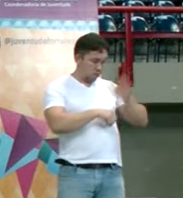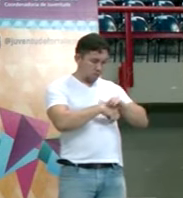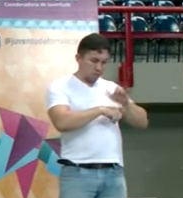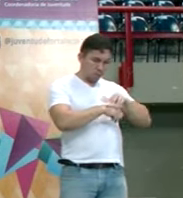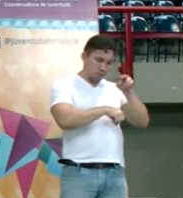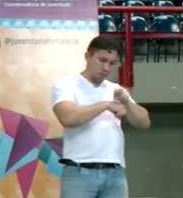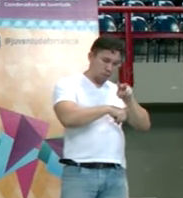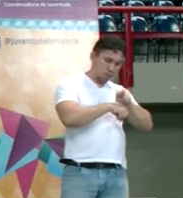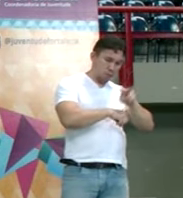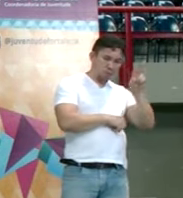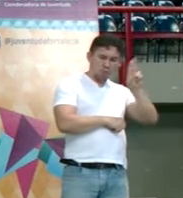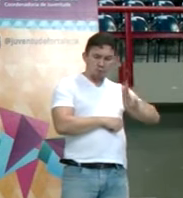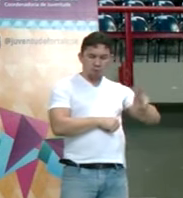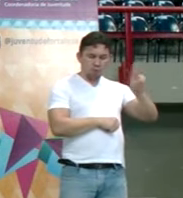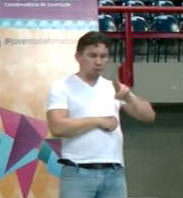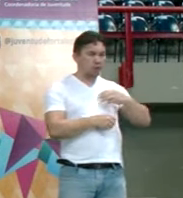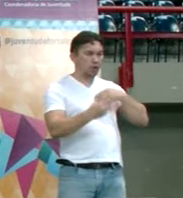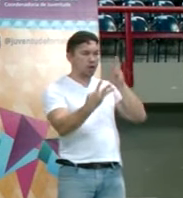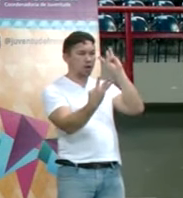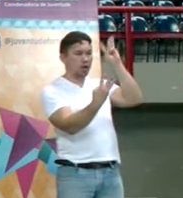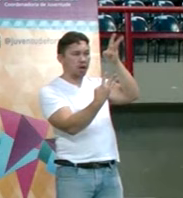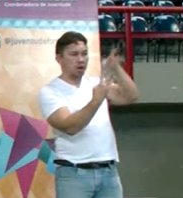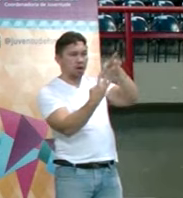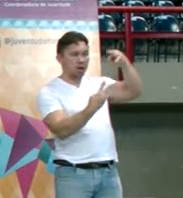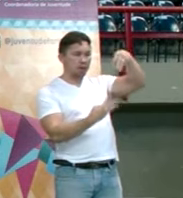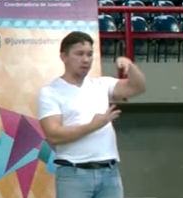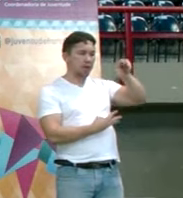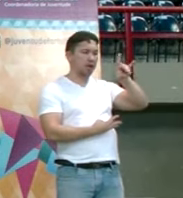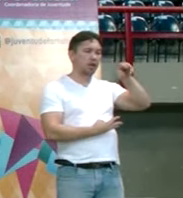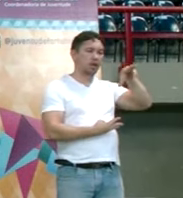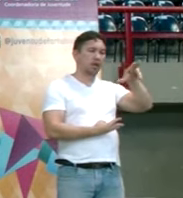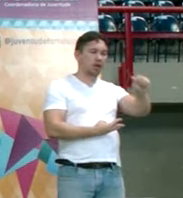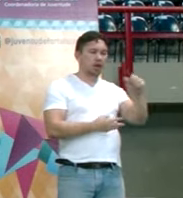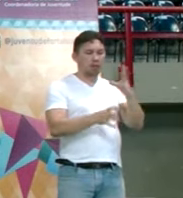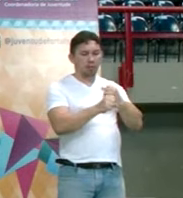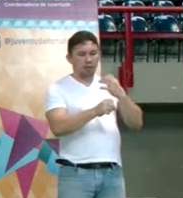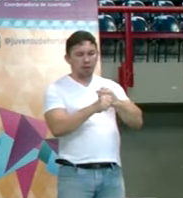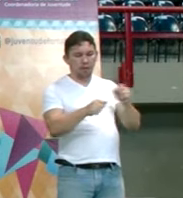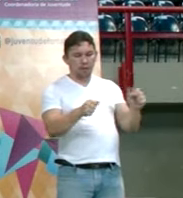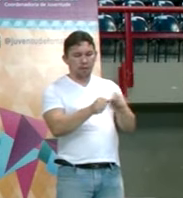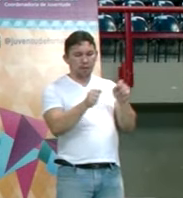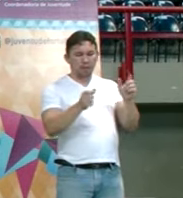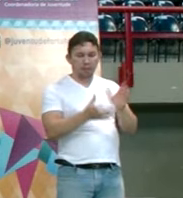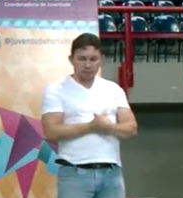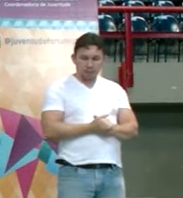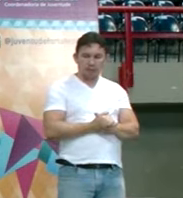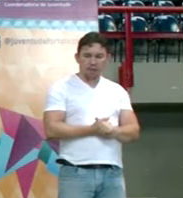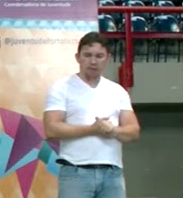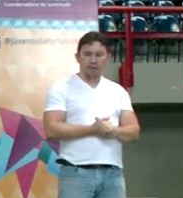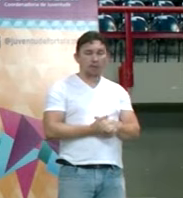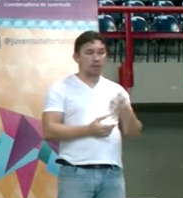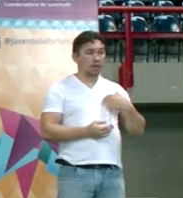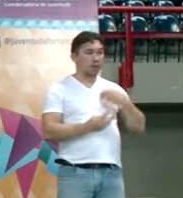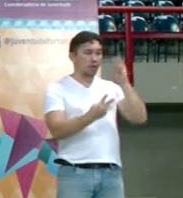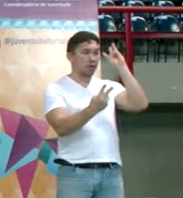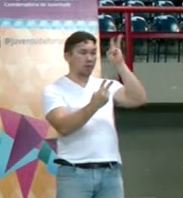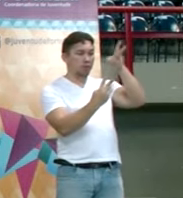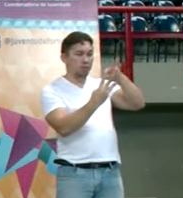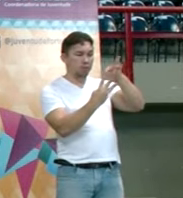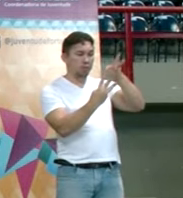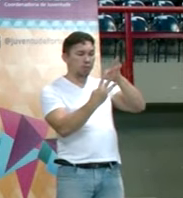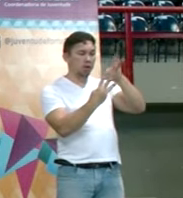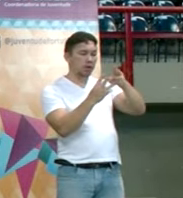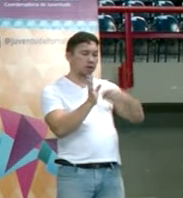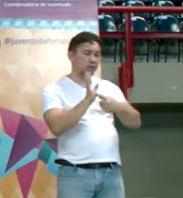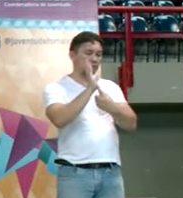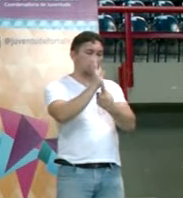decide utilizar a mediana dos dados para fazer esse cálculo aí a pergunta é a mediana dos